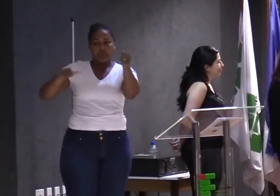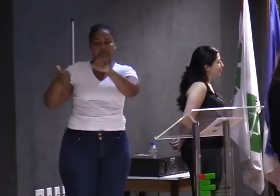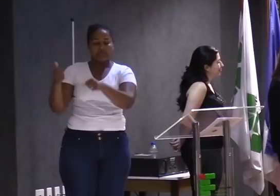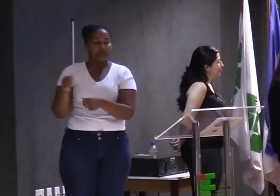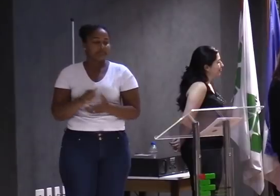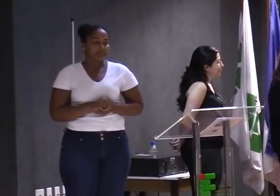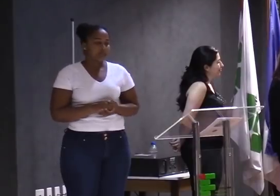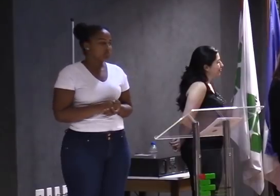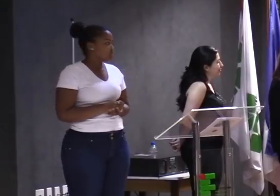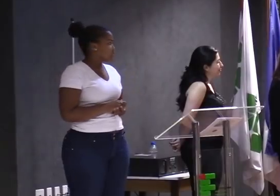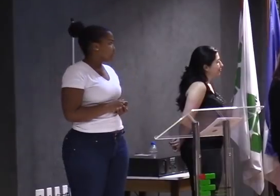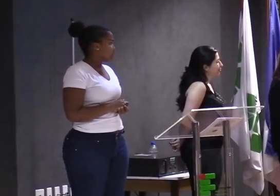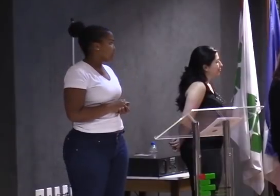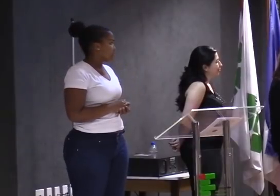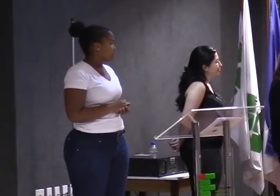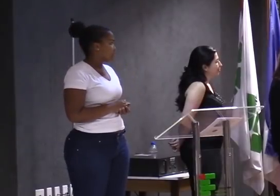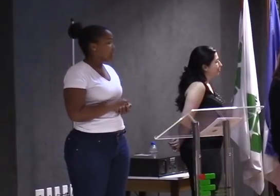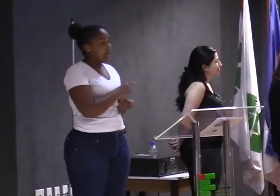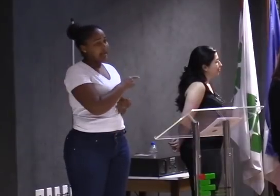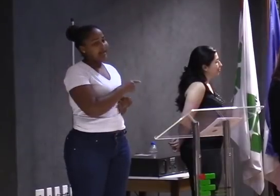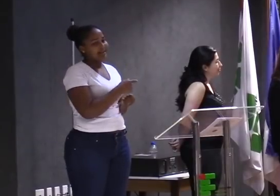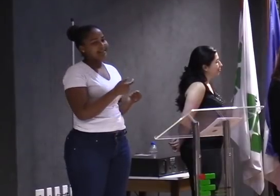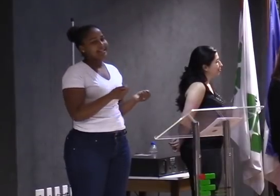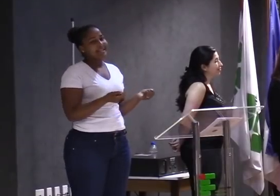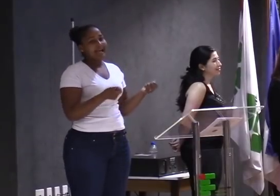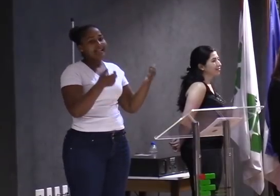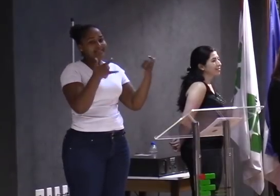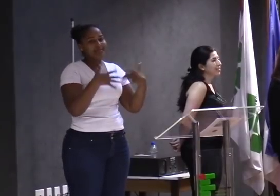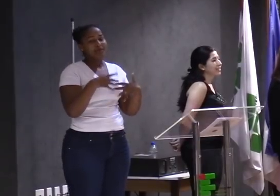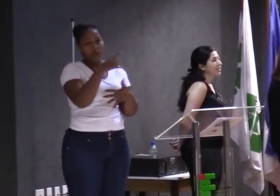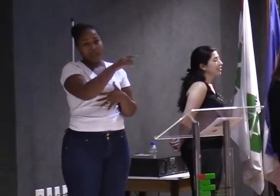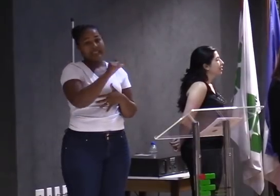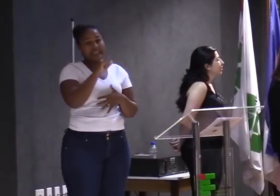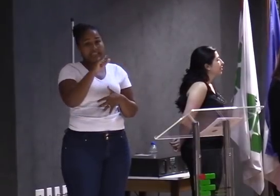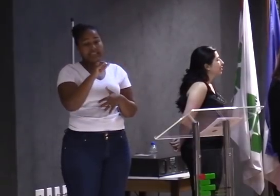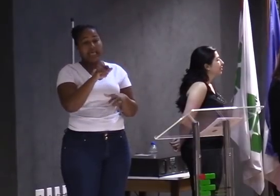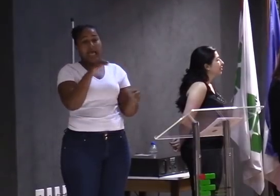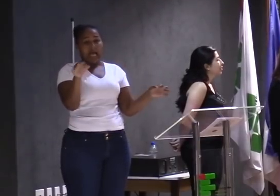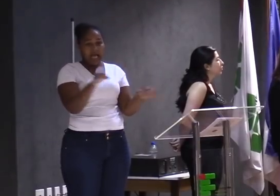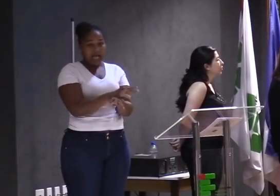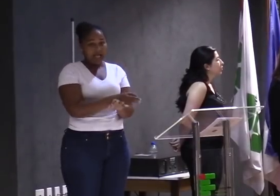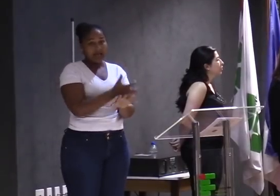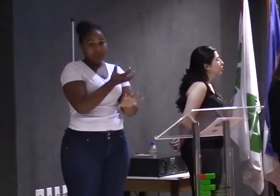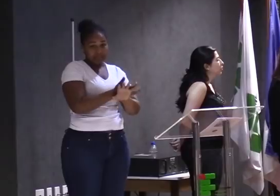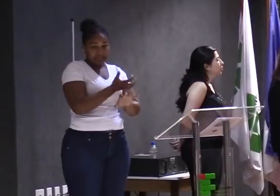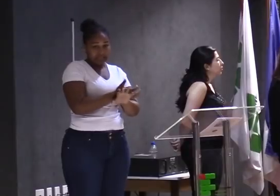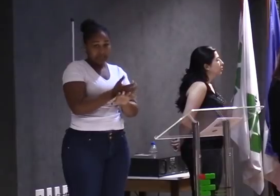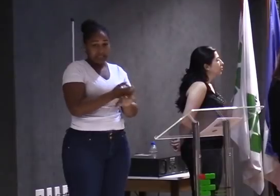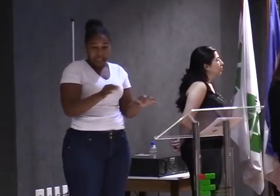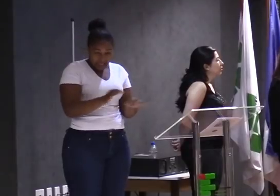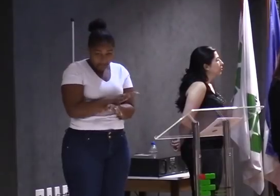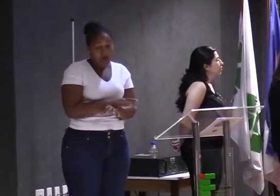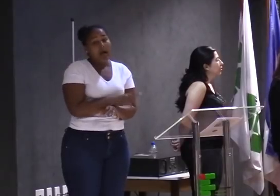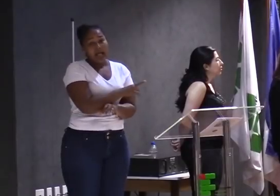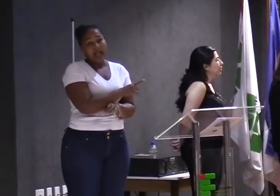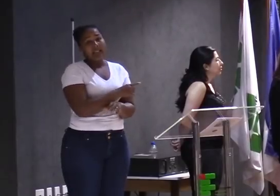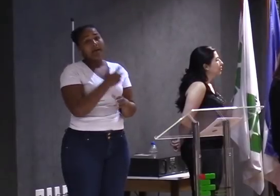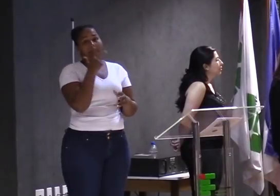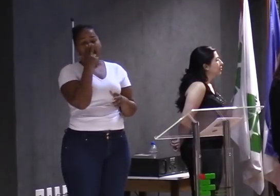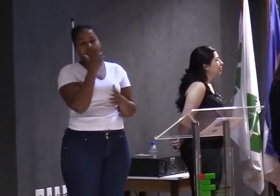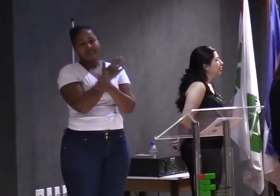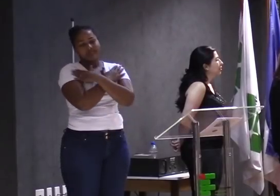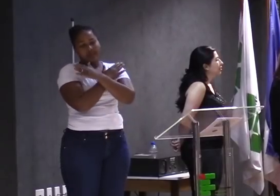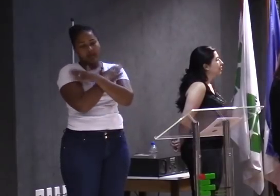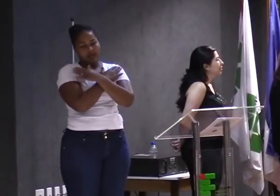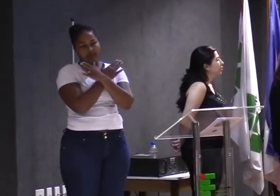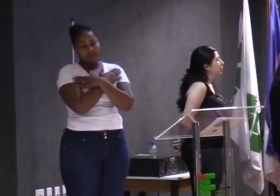professora, quando eu acabar essa disciplina, eu vou me sentir desempregada. Eu vou ter que pedir um auxílio-desemprego, porque a cada aula eu tinha uma